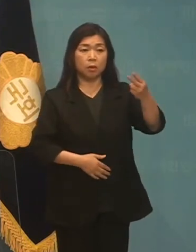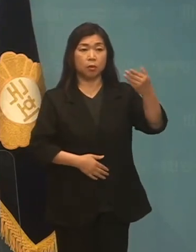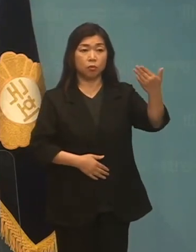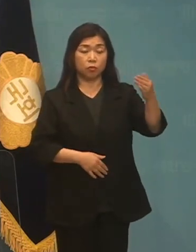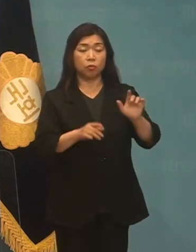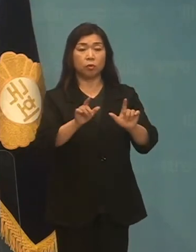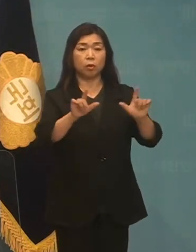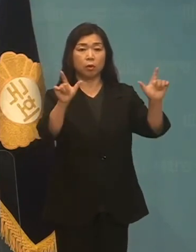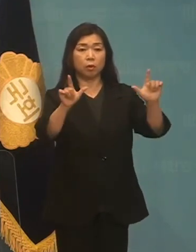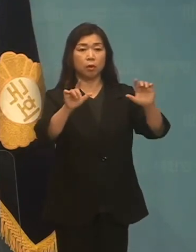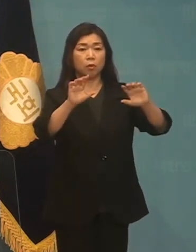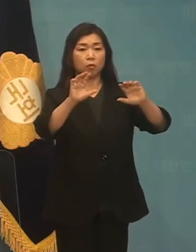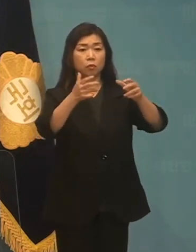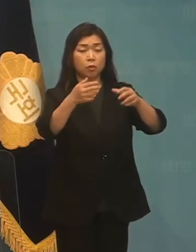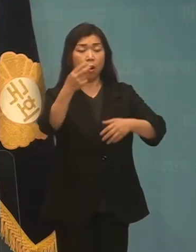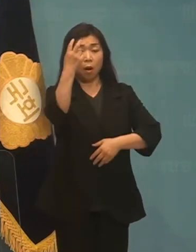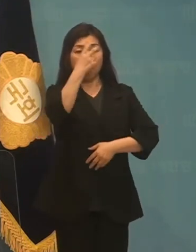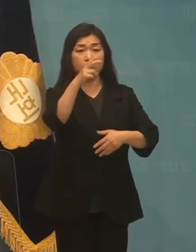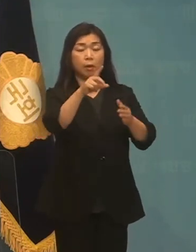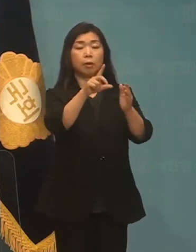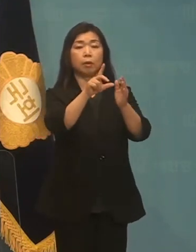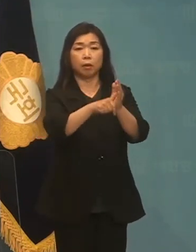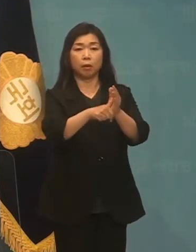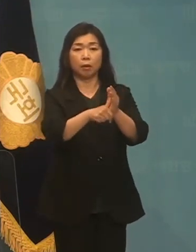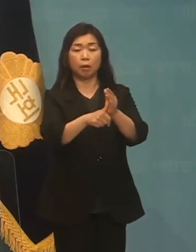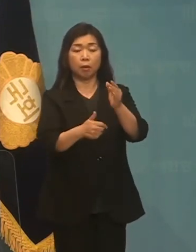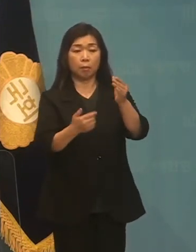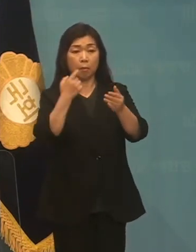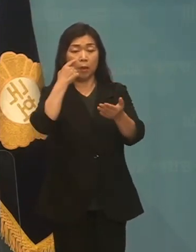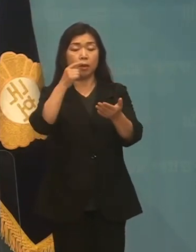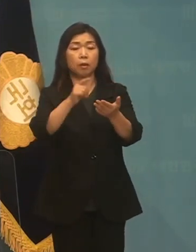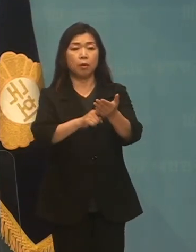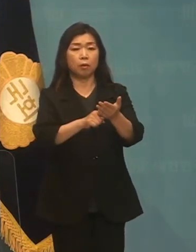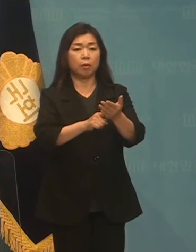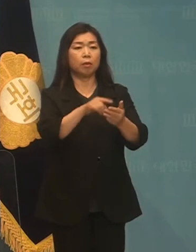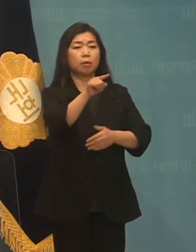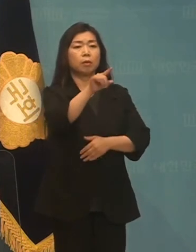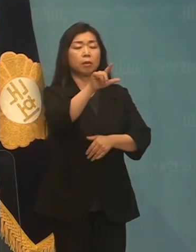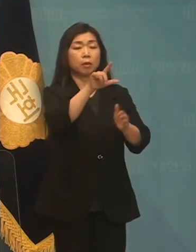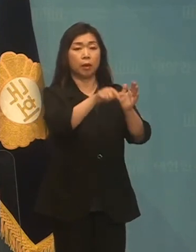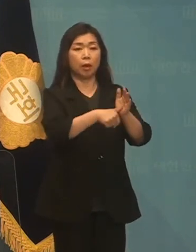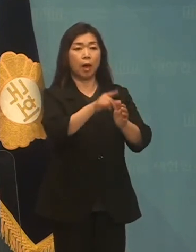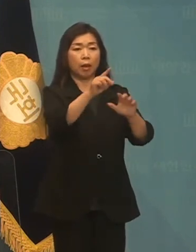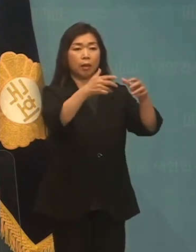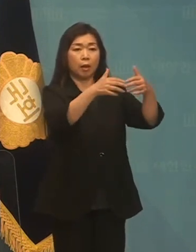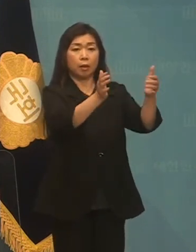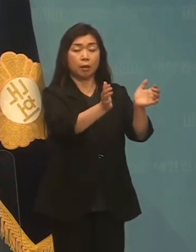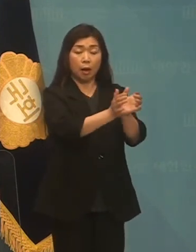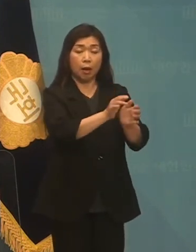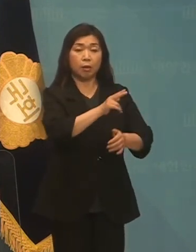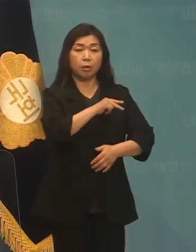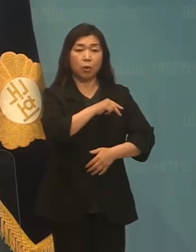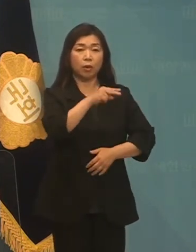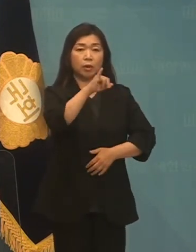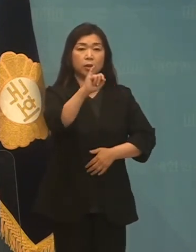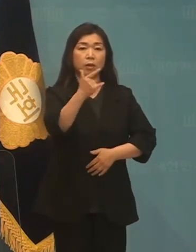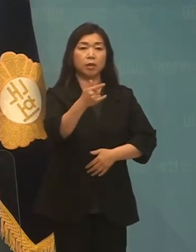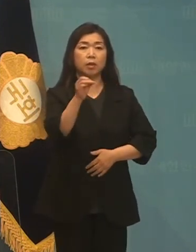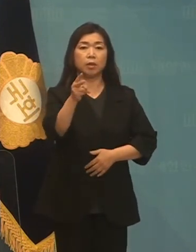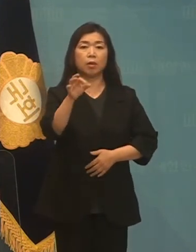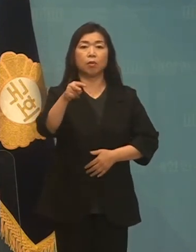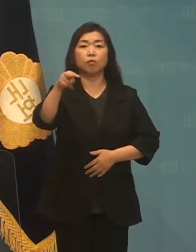2009년 국정감사 등을 통해서 신영수 당시 한나라당 의원이